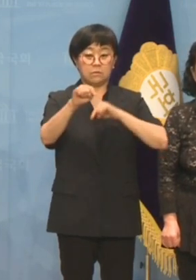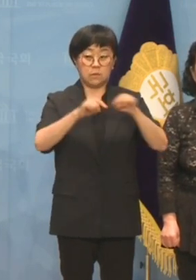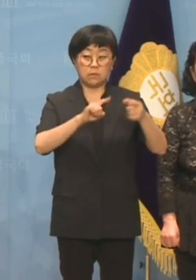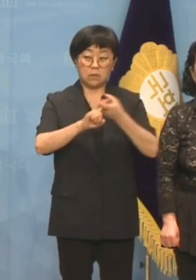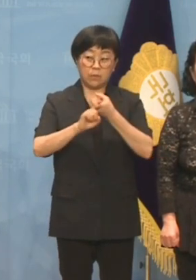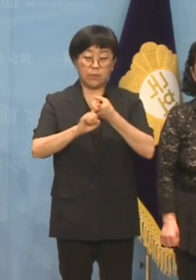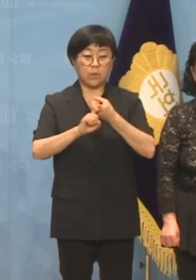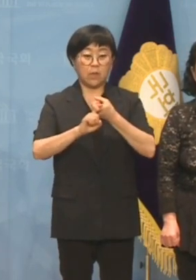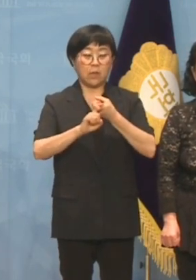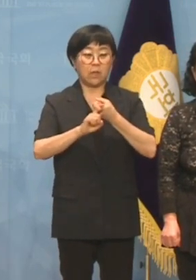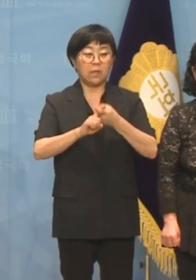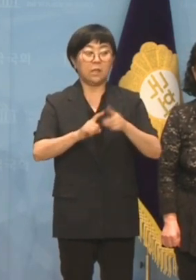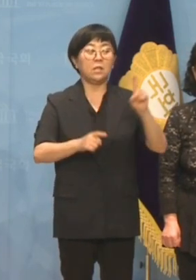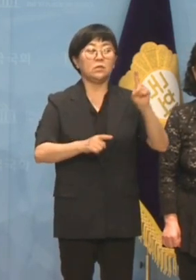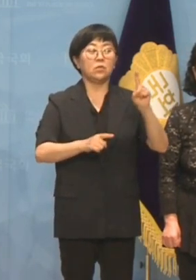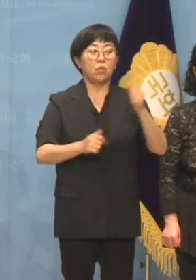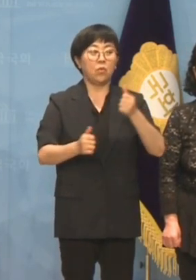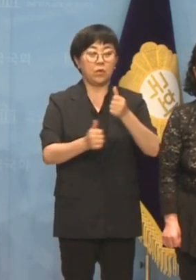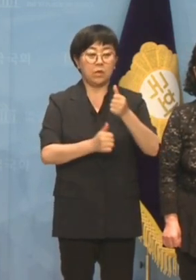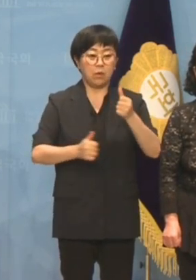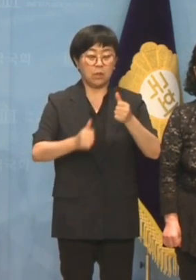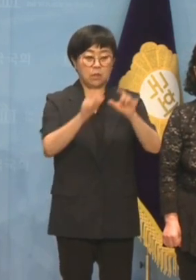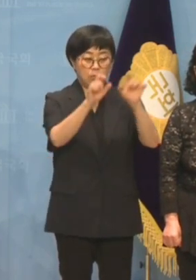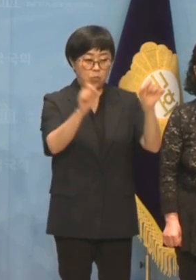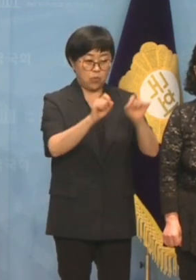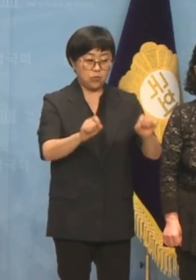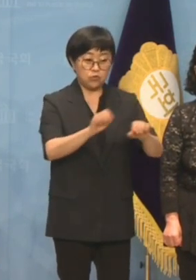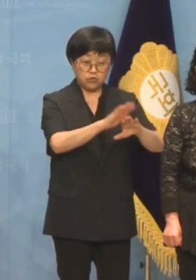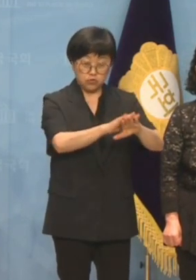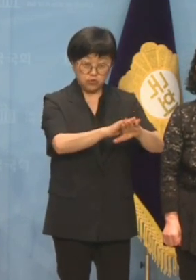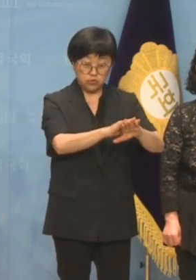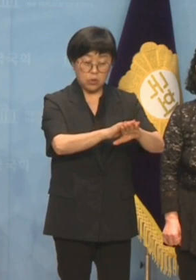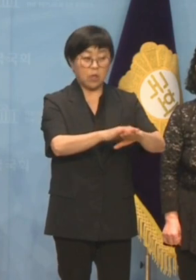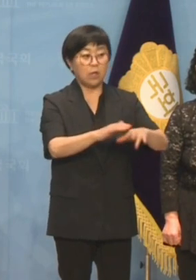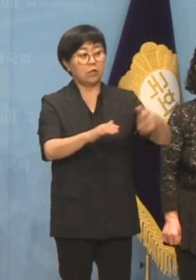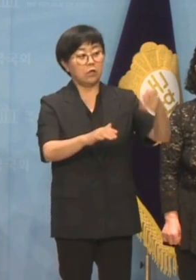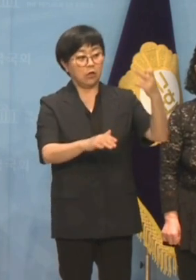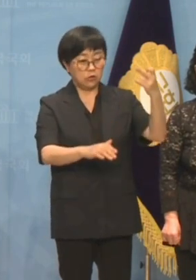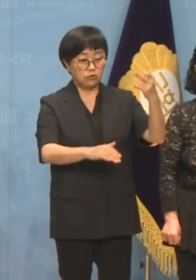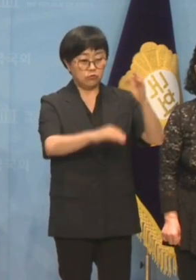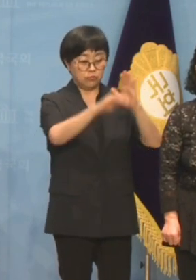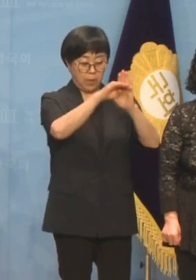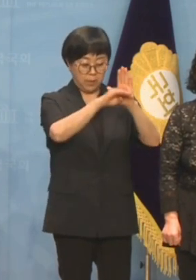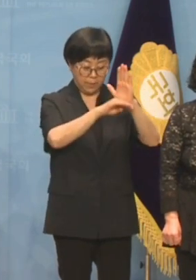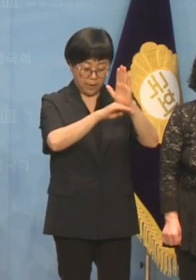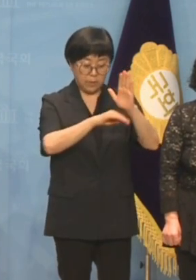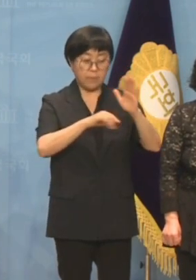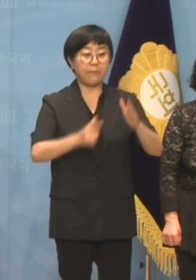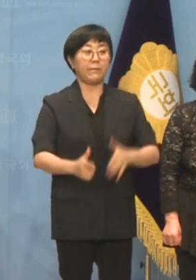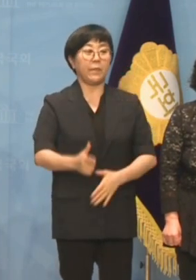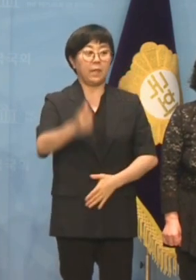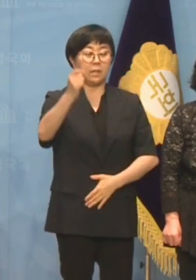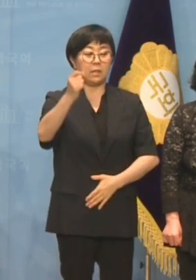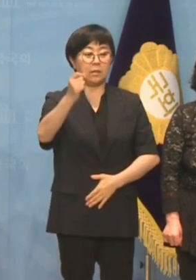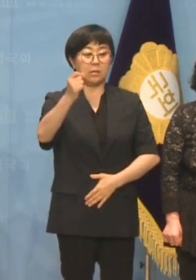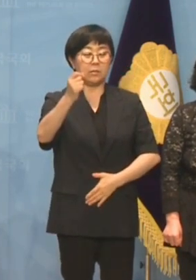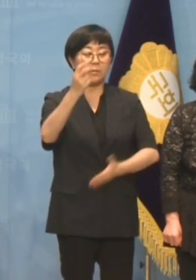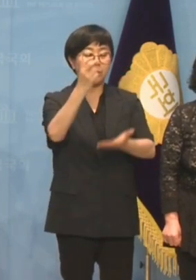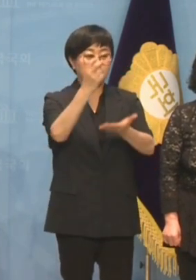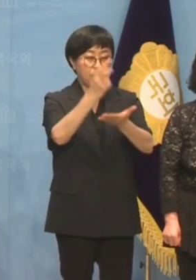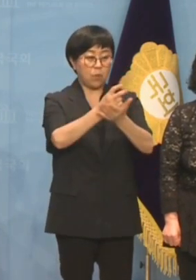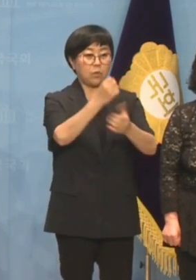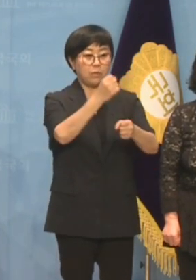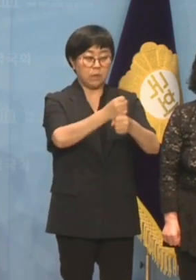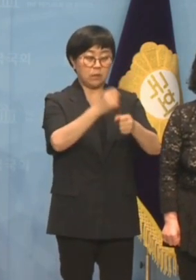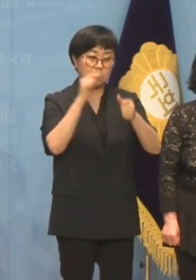행정안전위의 제1소위원회 계류되어 있는 12건의 발의안을 조속히